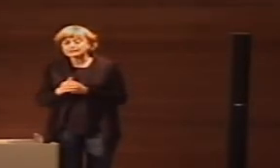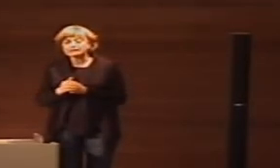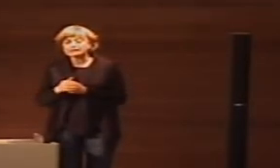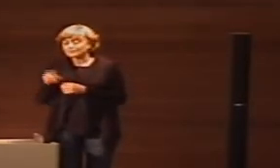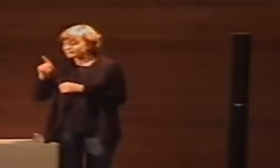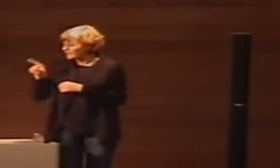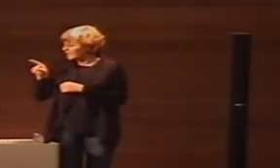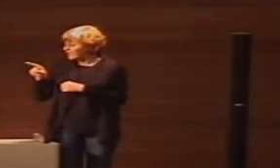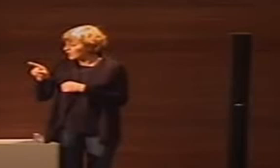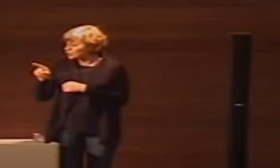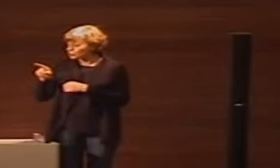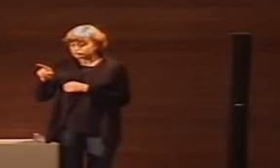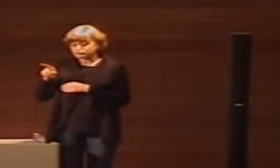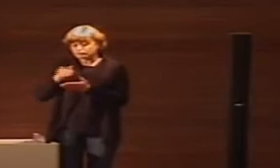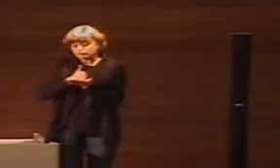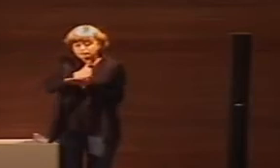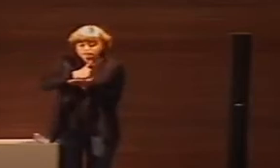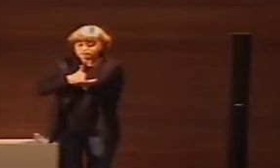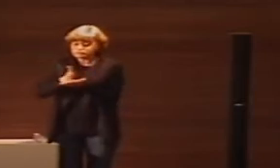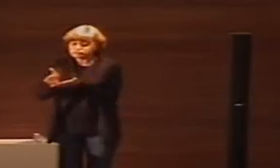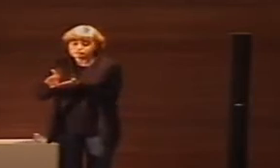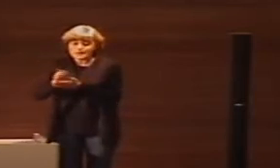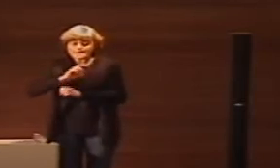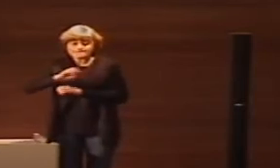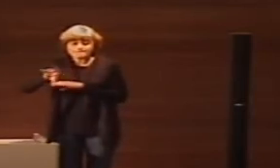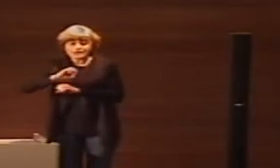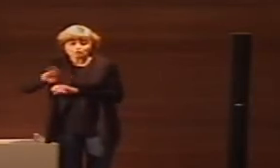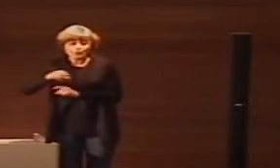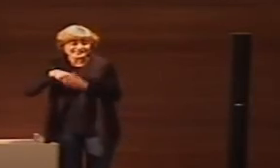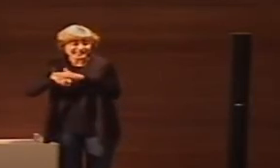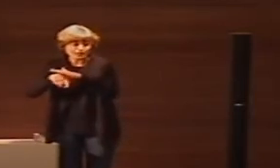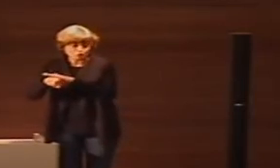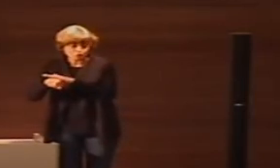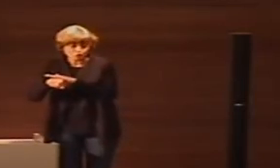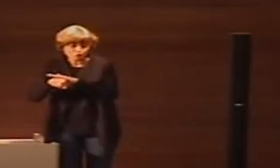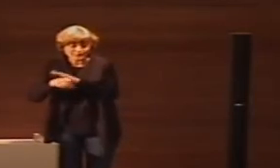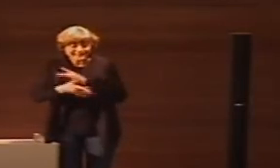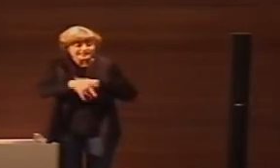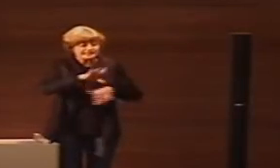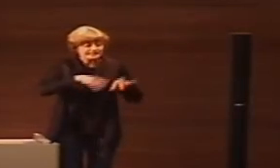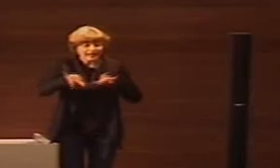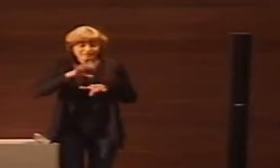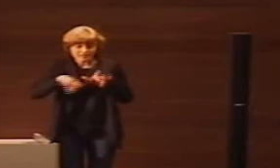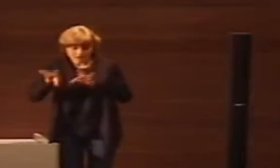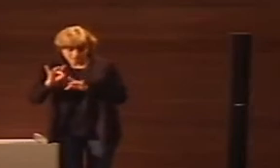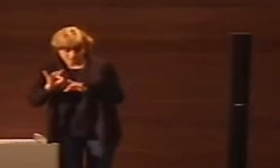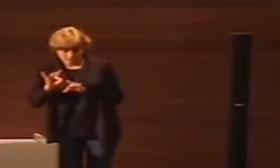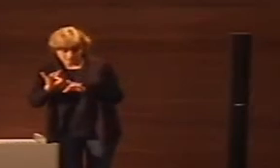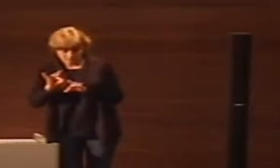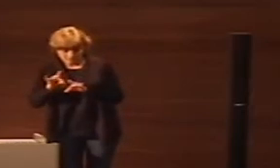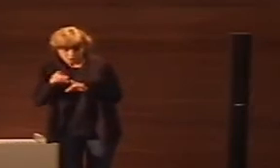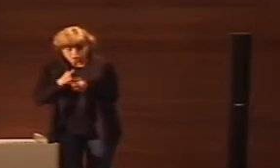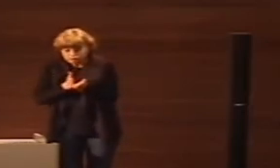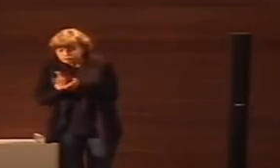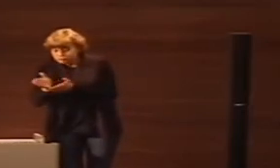recogida selectiva es uno de los cauces que nos lleva al reciclaje, pero también se obtiene el reciclaje de los tratamientos de la fracción resto, ¿no?